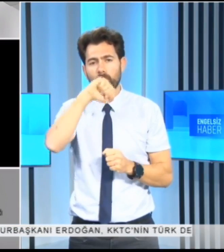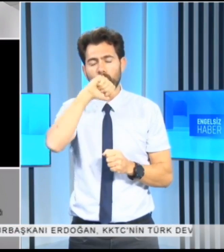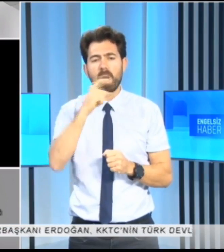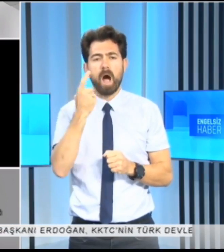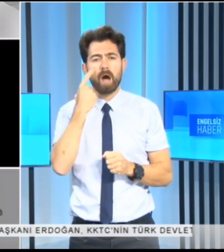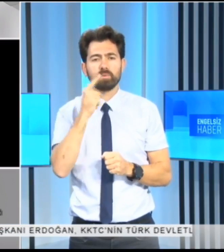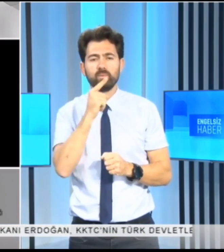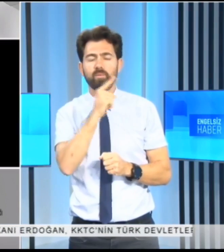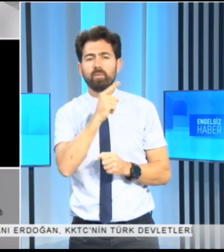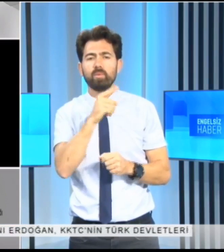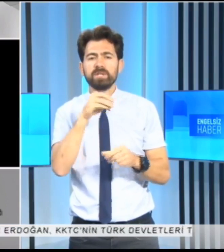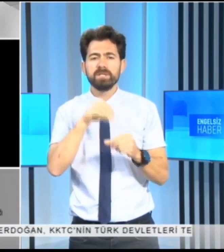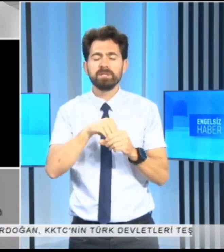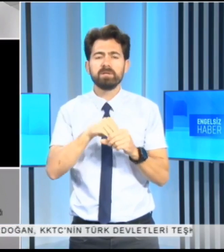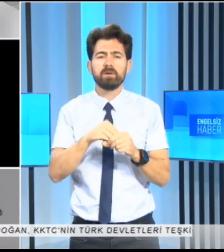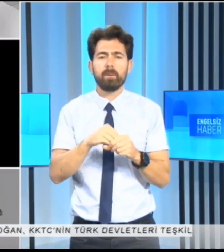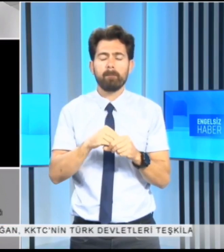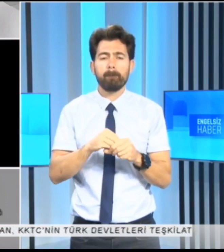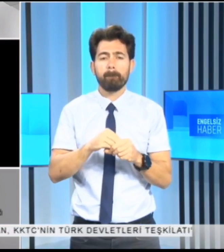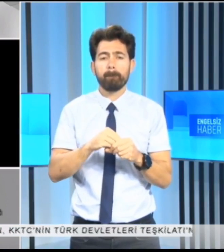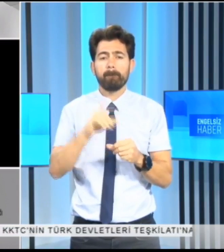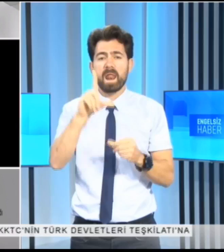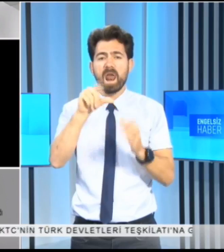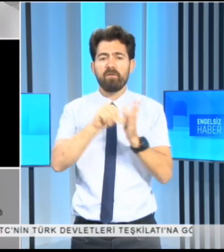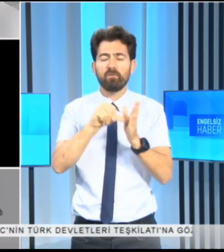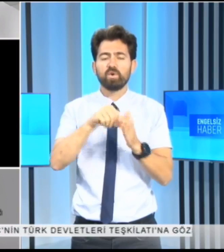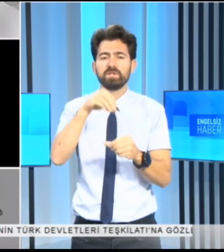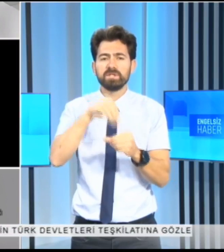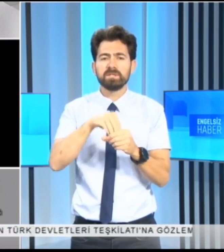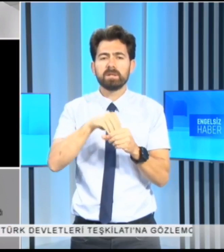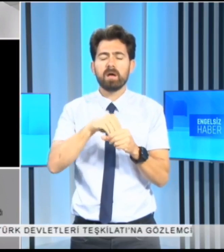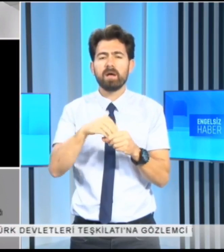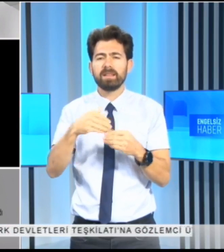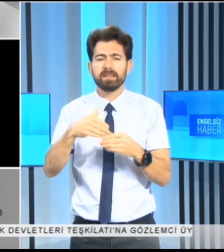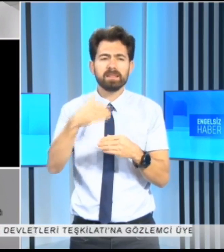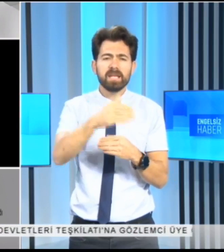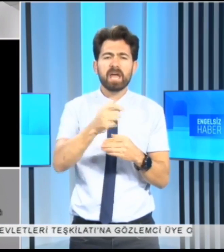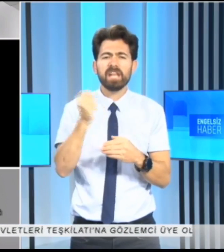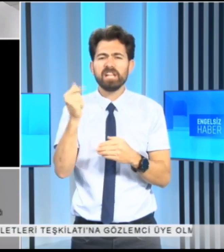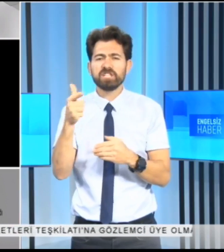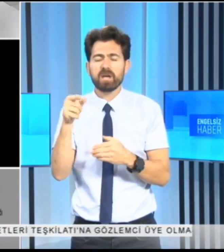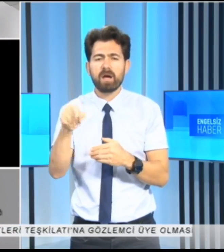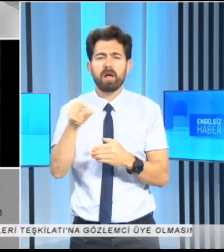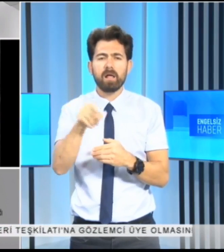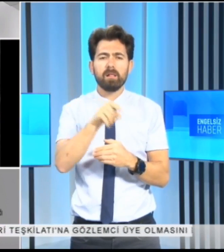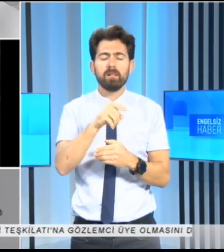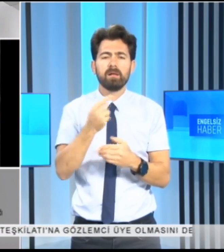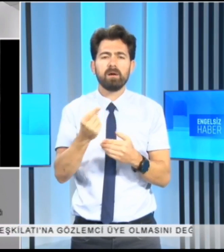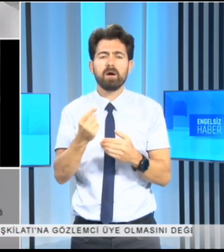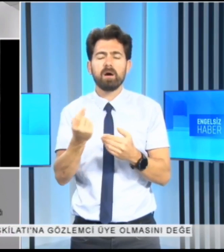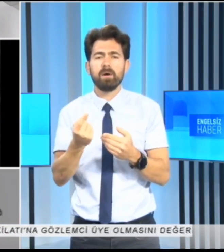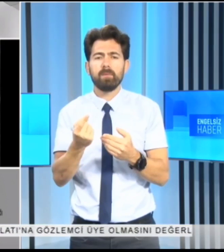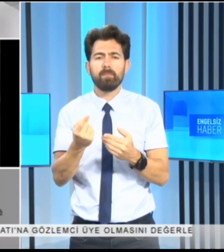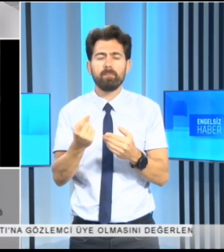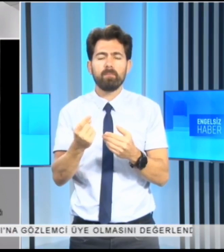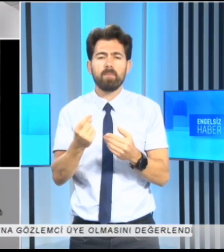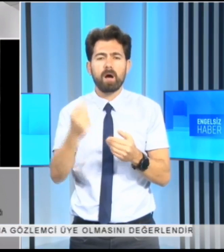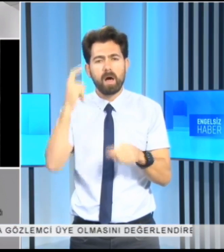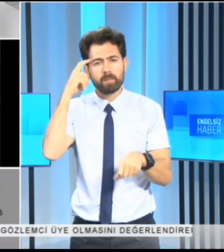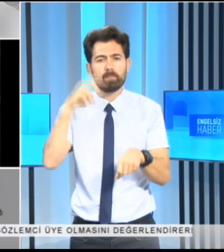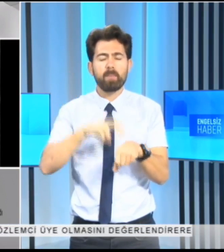Mustafa Kemal Atatürk için Başkent Lefkoşa yanında tüm ilçelerde ve bucaklarda